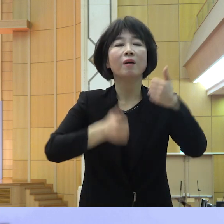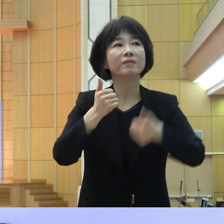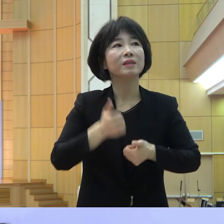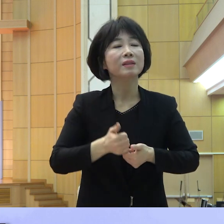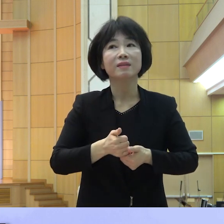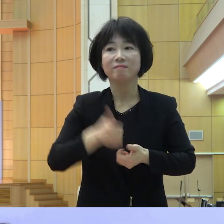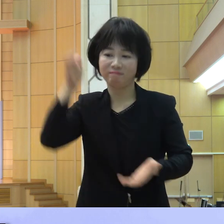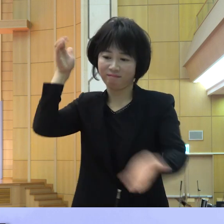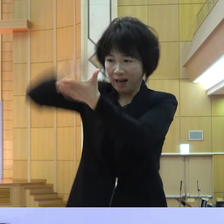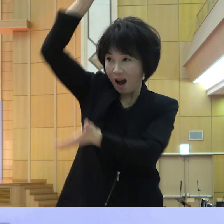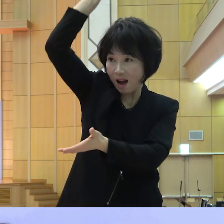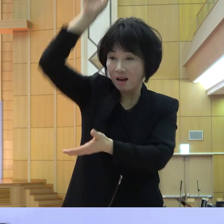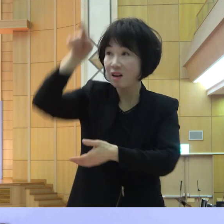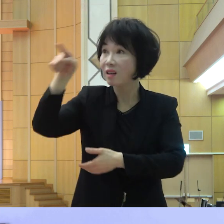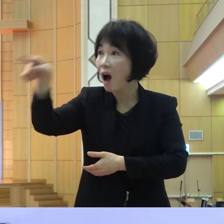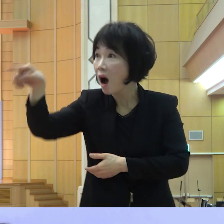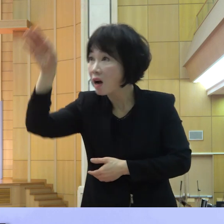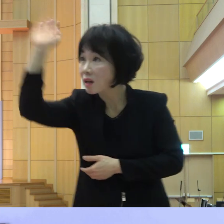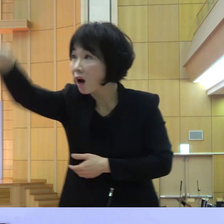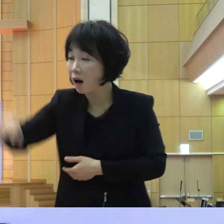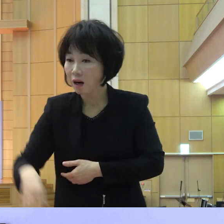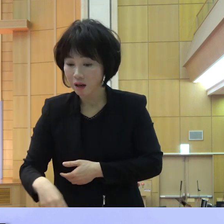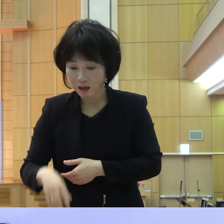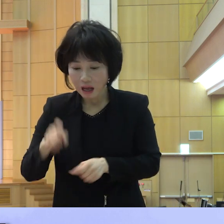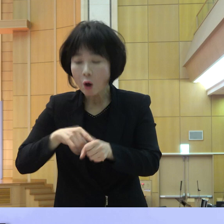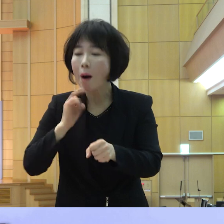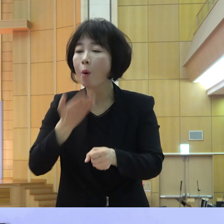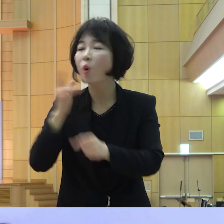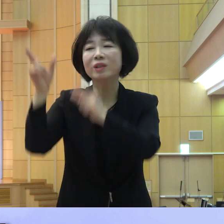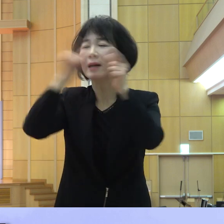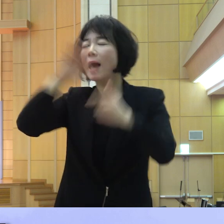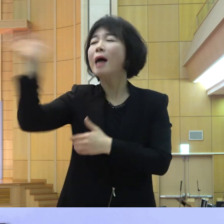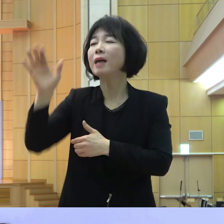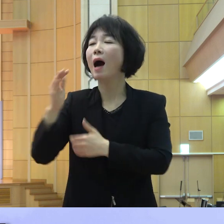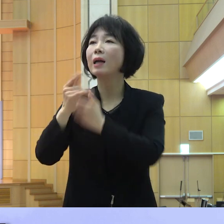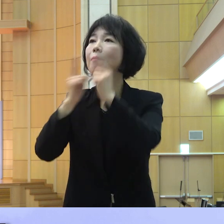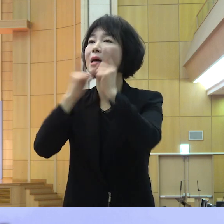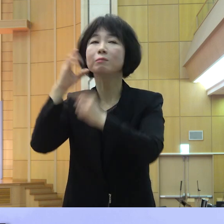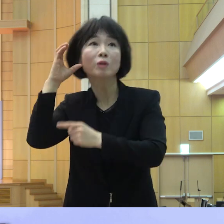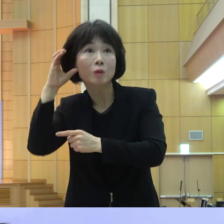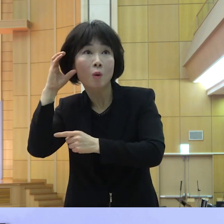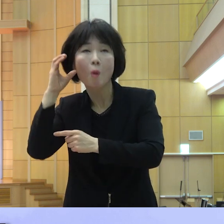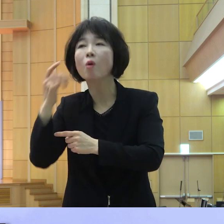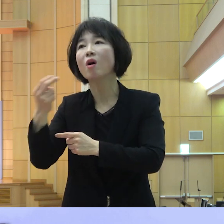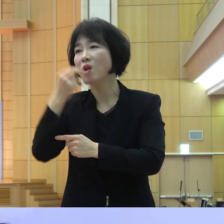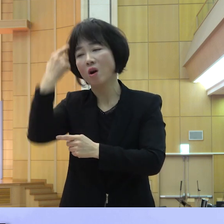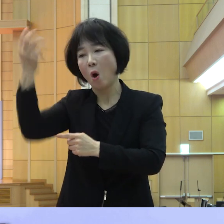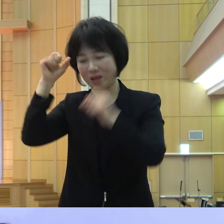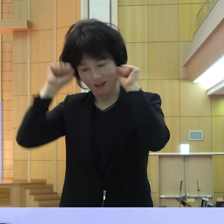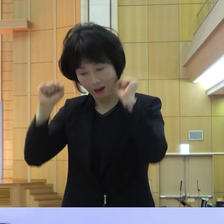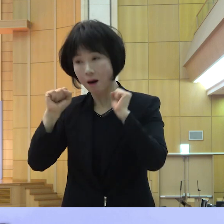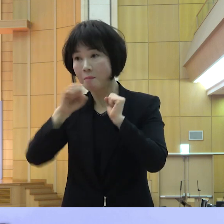떡으로만 살 것이 아니고 하나님의 입으로 나오는 말씀으로 산다고 예수님도 그렇게 말씀했습니다.